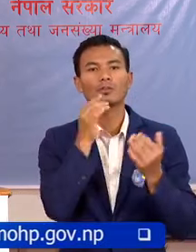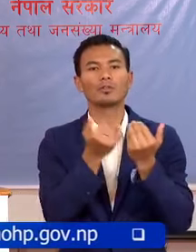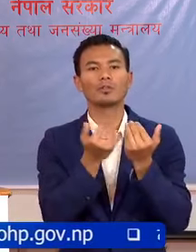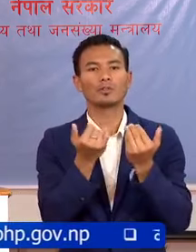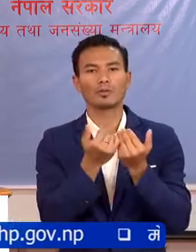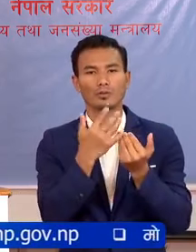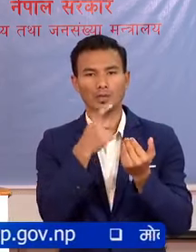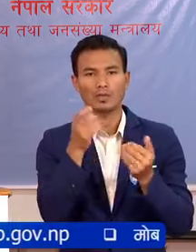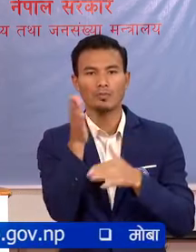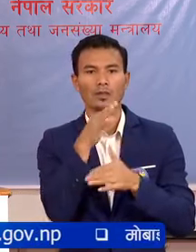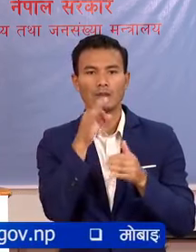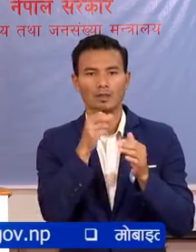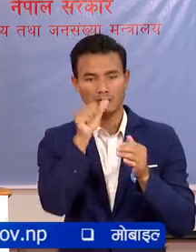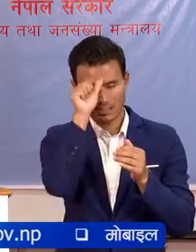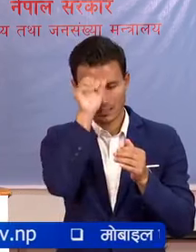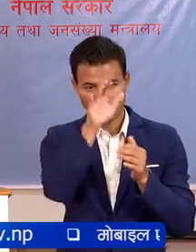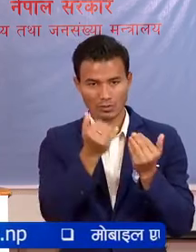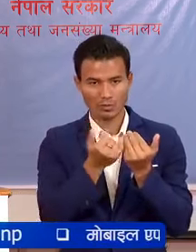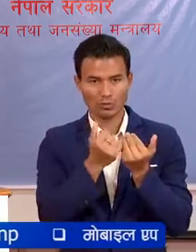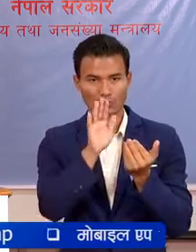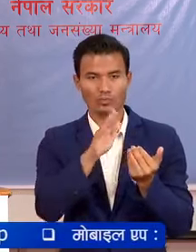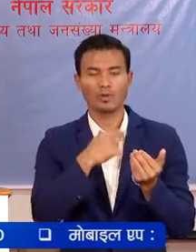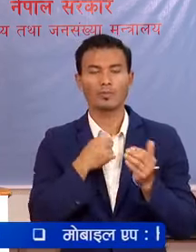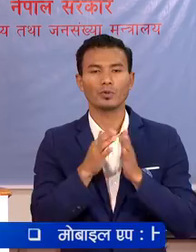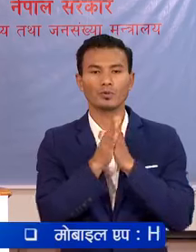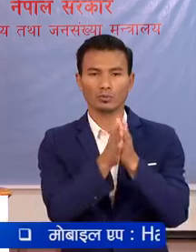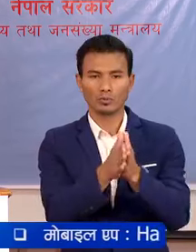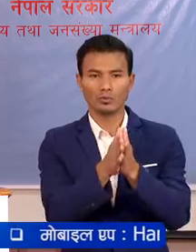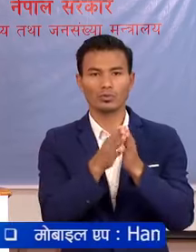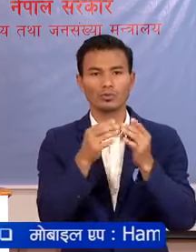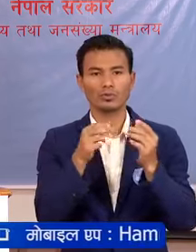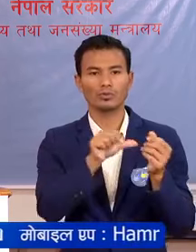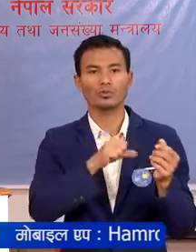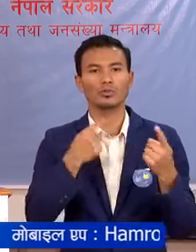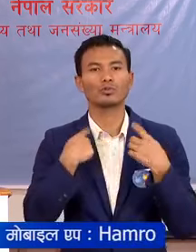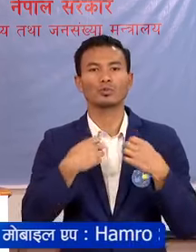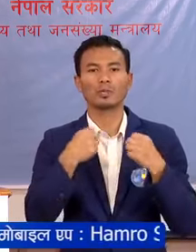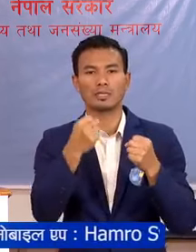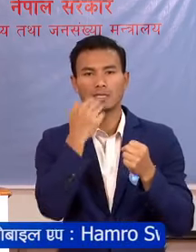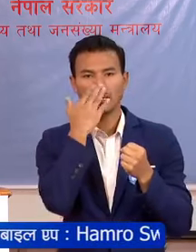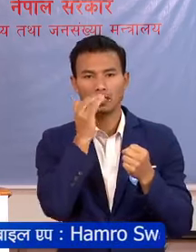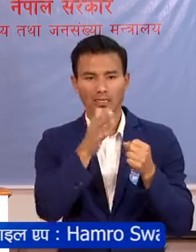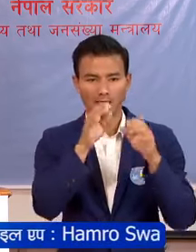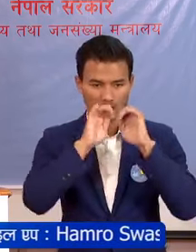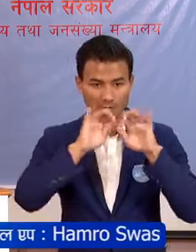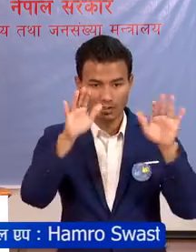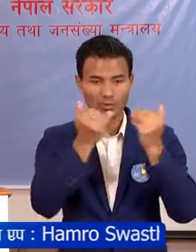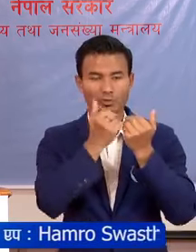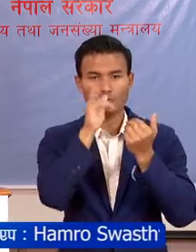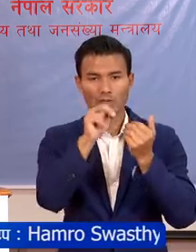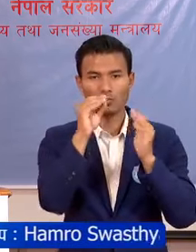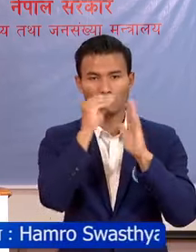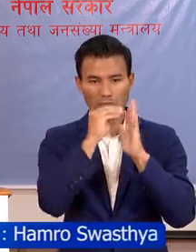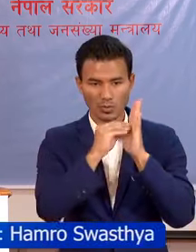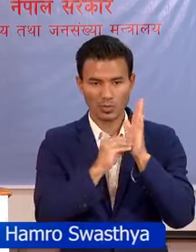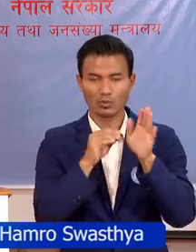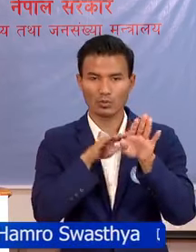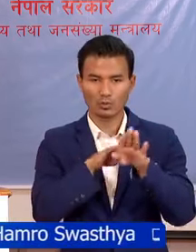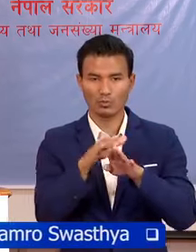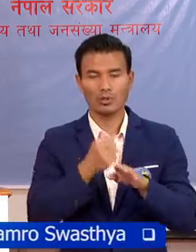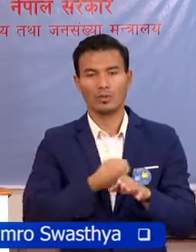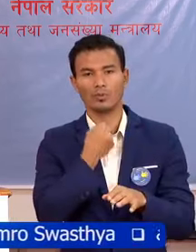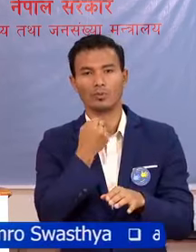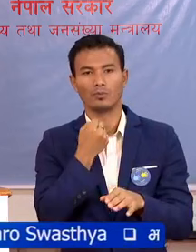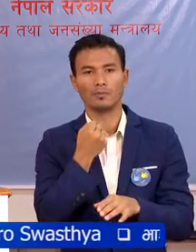दिनोंना मंत्रालाय चाए जानकारी गराउंचा आमी अन्रोद गर्शों साथाई जन स्वास्ते को दिश्टिकोन बाटा सारभजनिक गर्णु पर्ने विवरन अरु आमीले